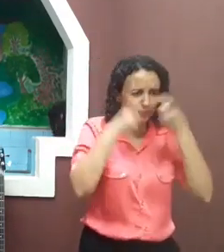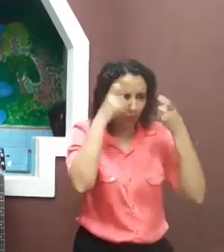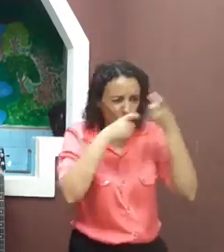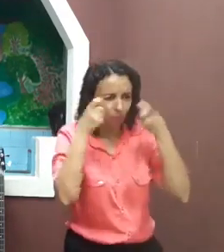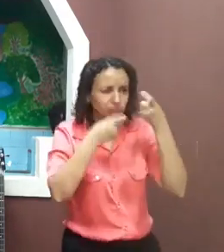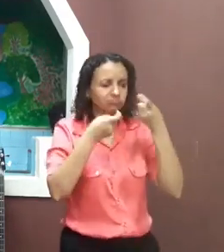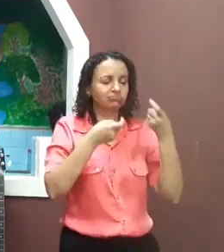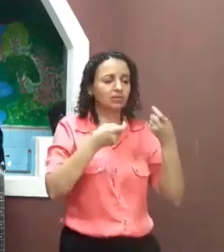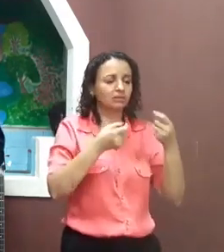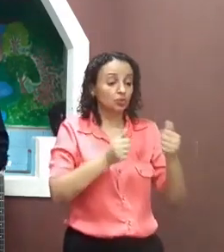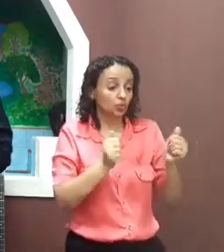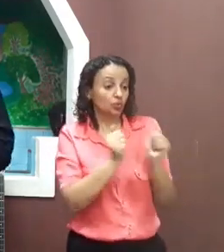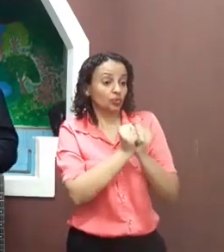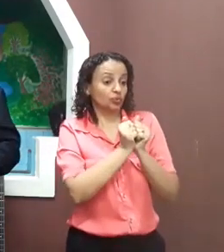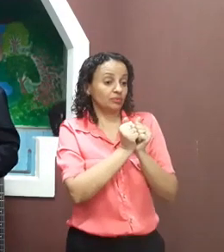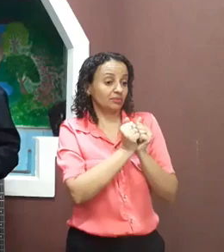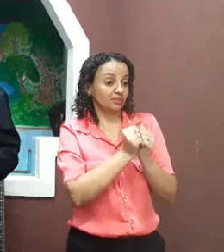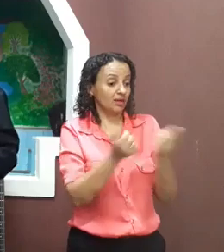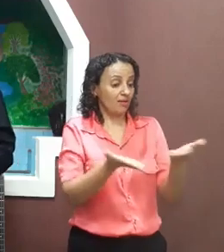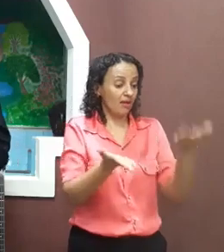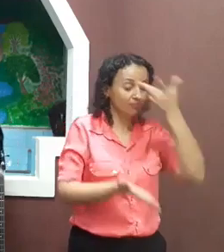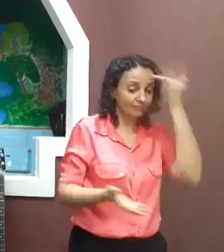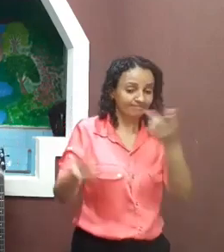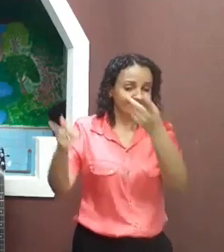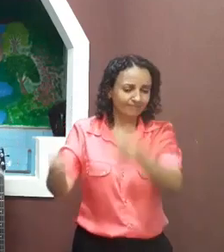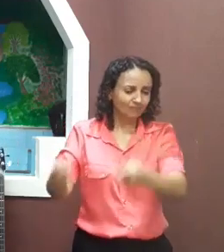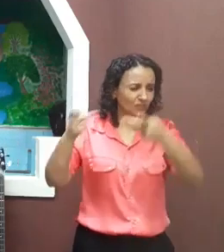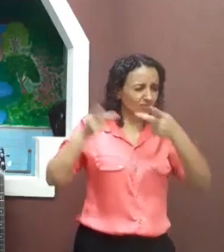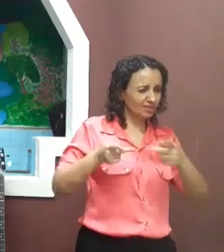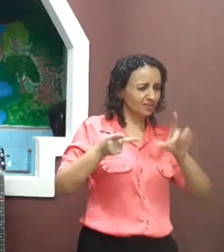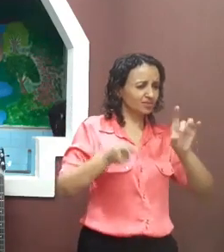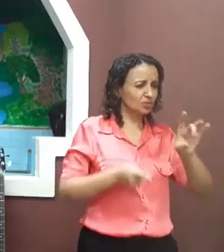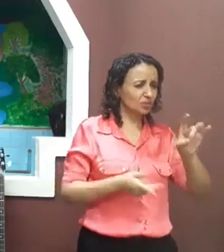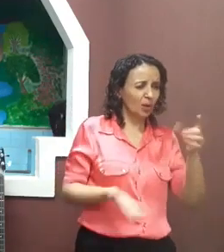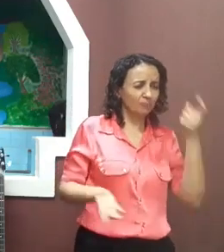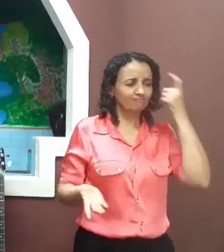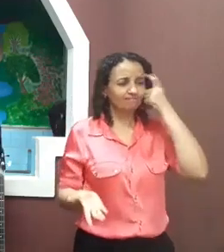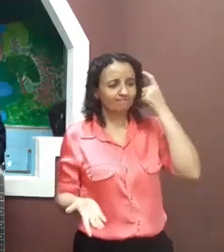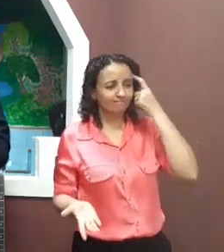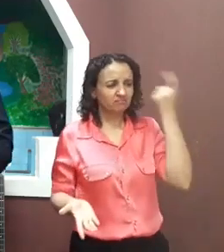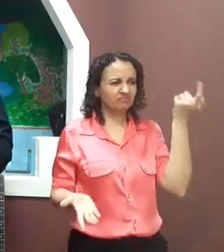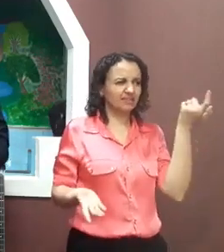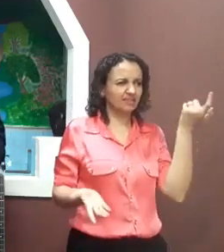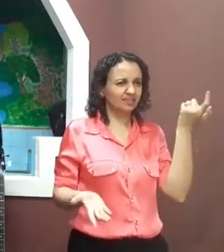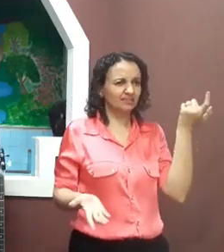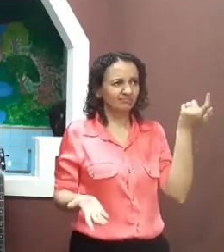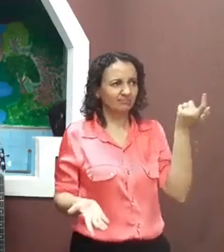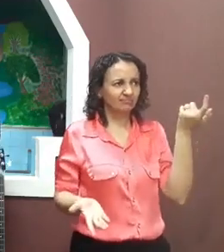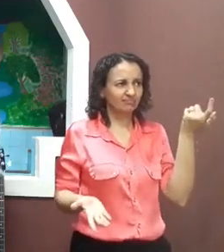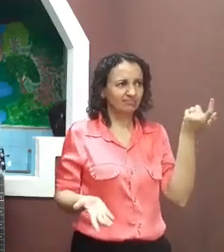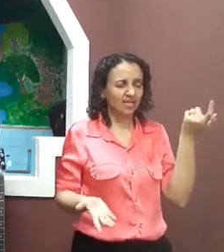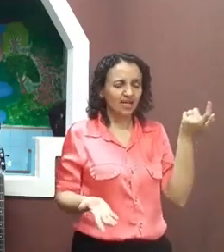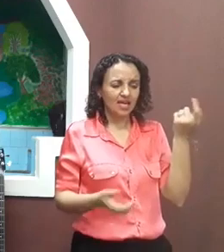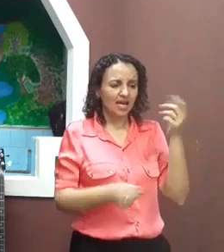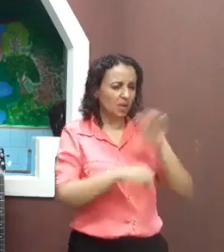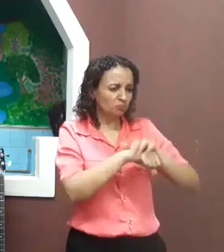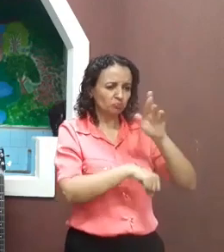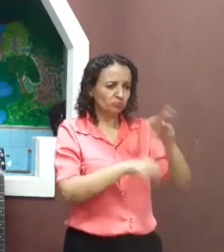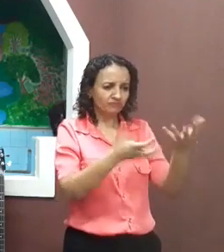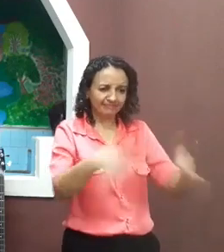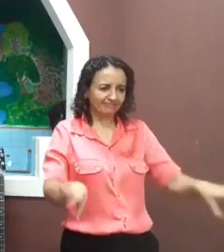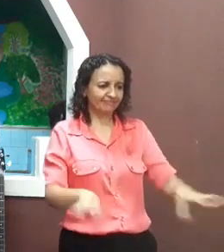ombro. O visitante apenas quer os benefícios que a igreja traz, sem trazer responsabilidade. Aquele que